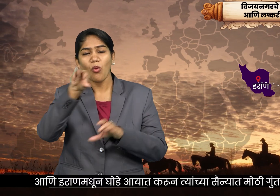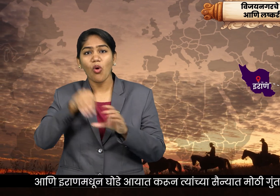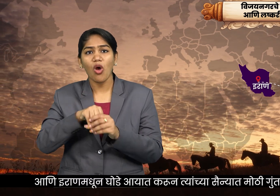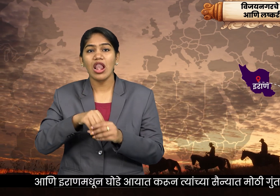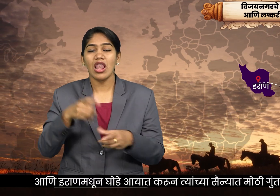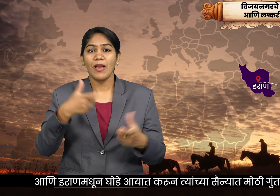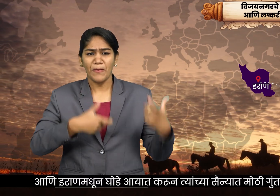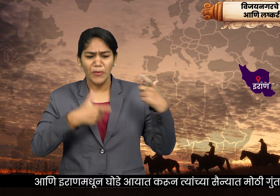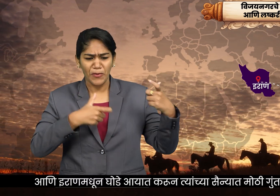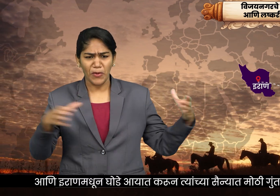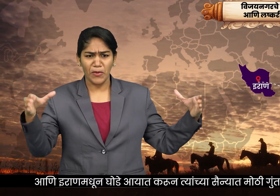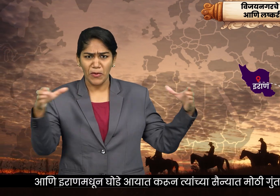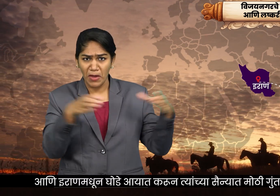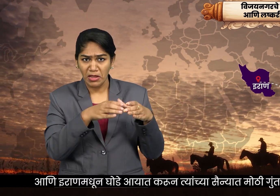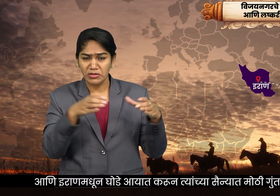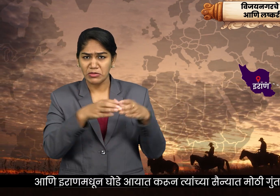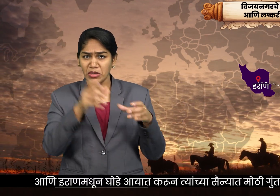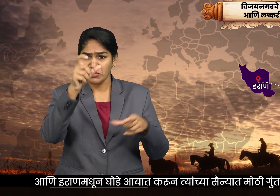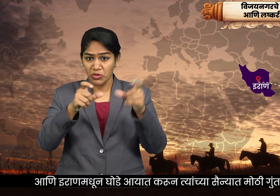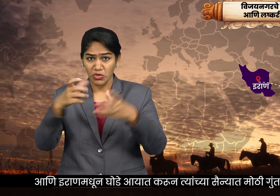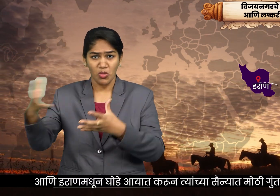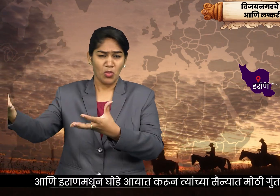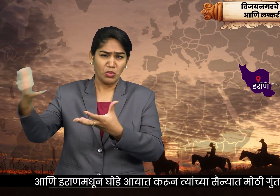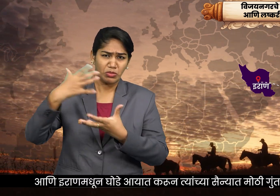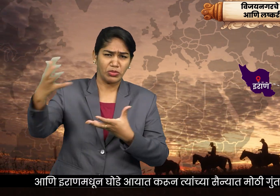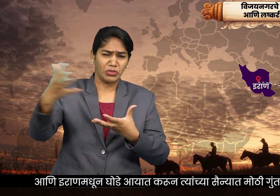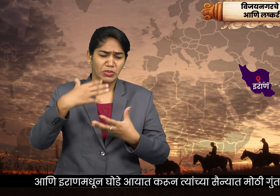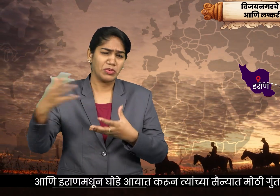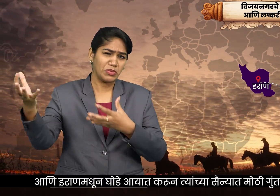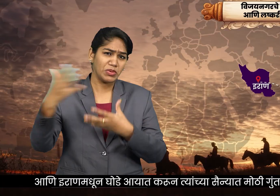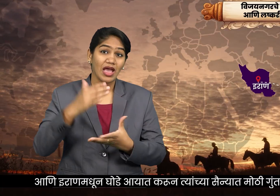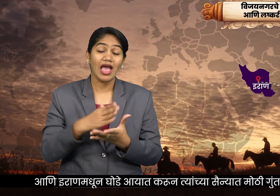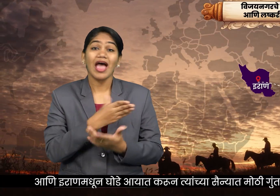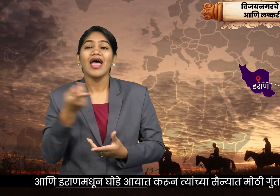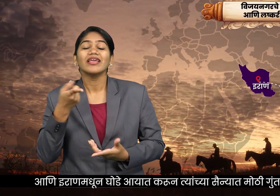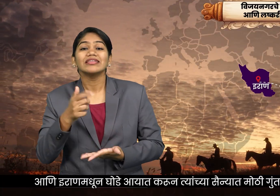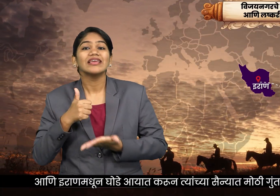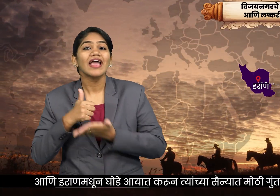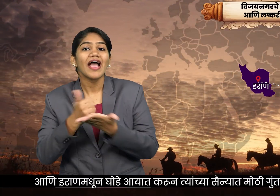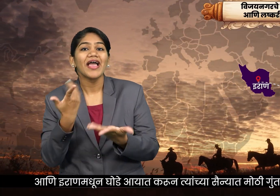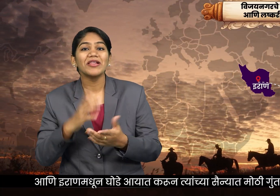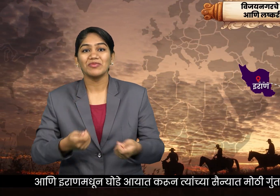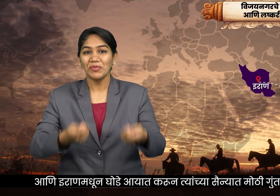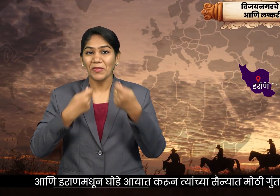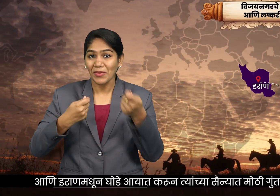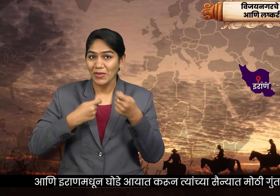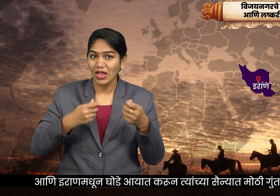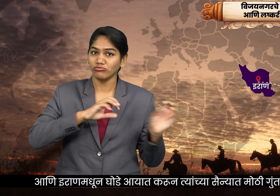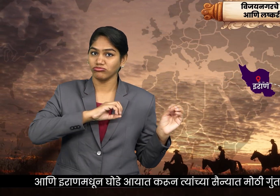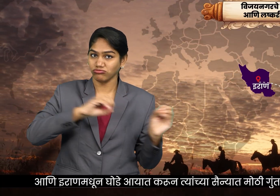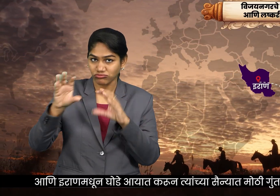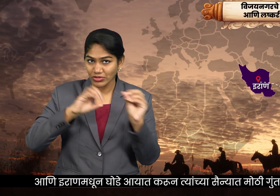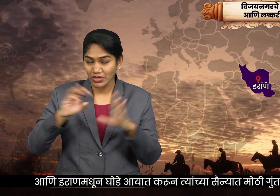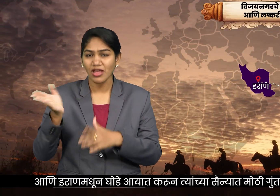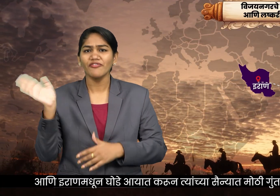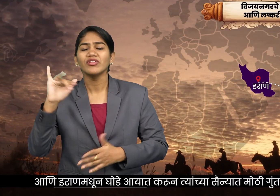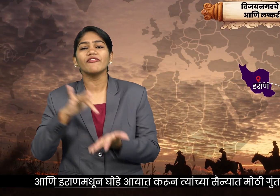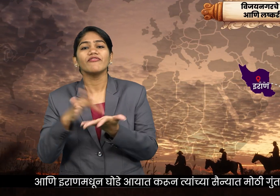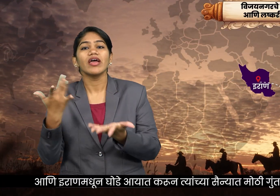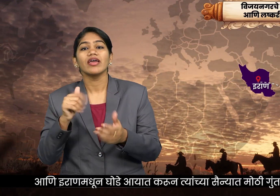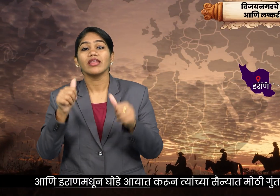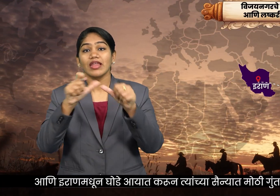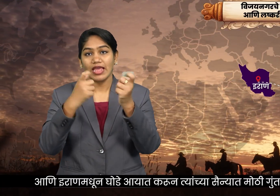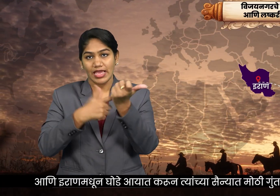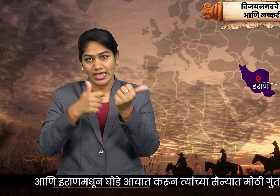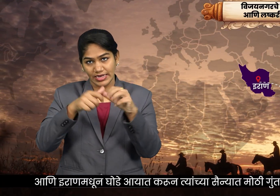आणि इराणमधून घोडे आयात करून त्यांच्या सैन्यात मोठी गुंतवणूक करत